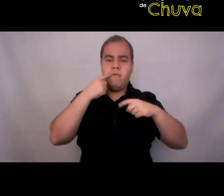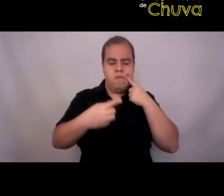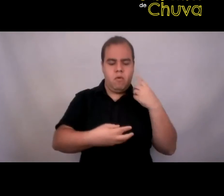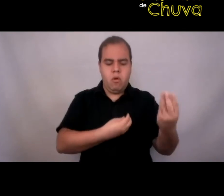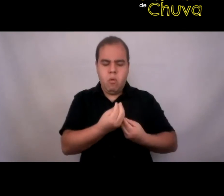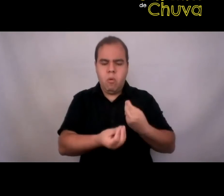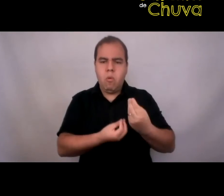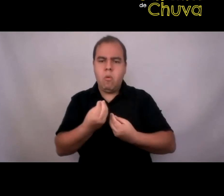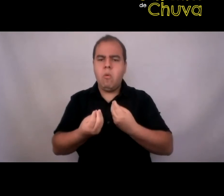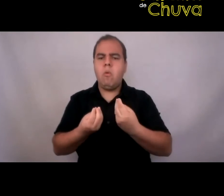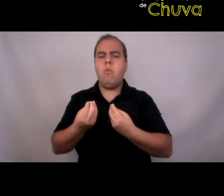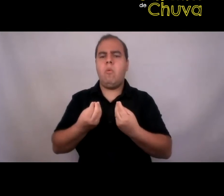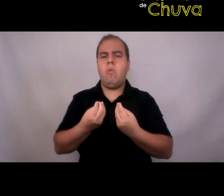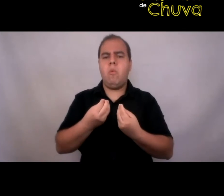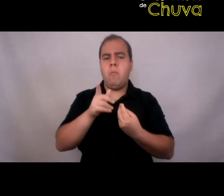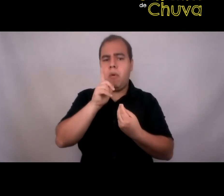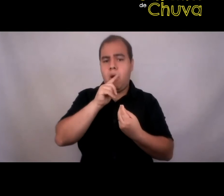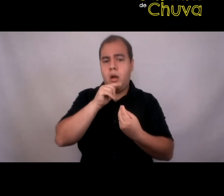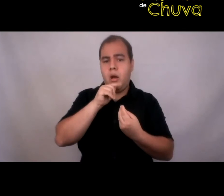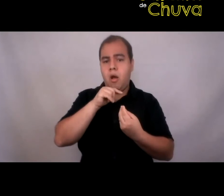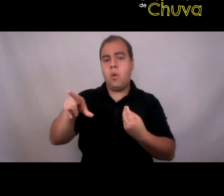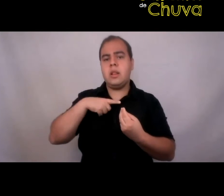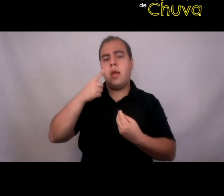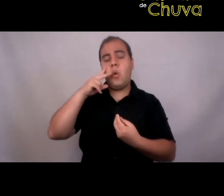retenção de água do Largo da Batata?